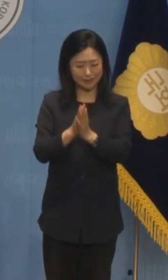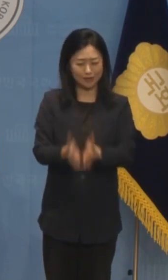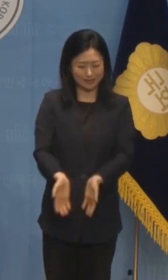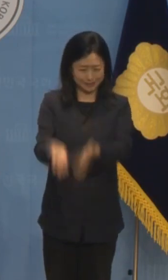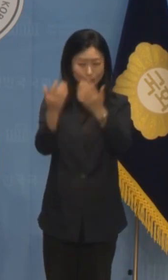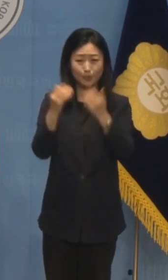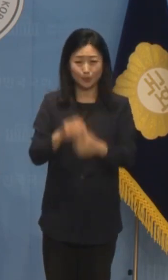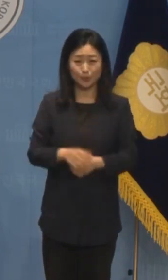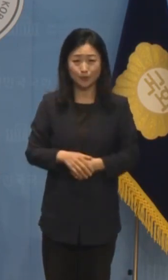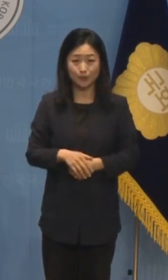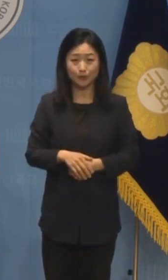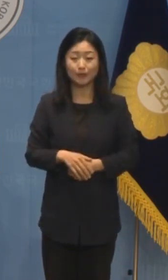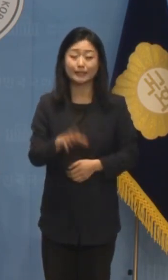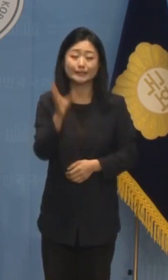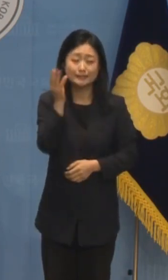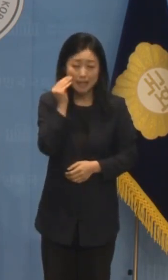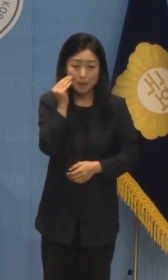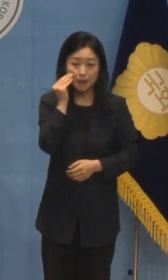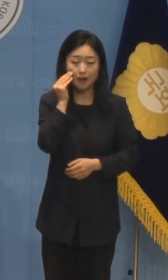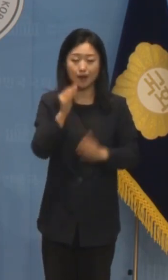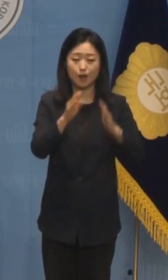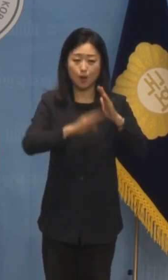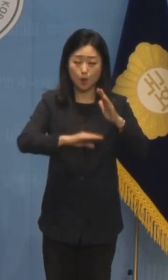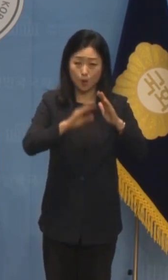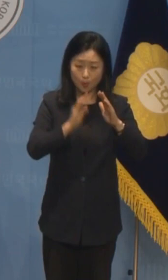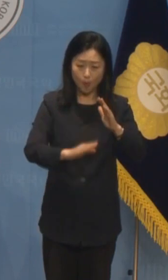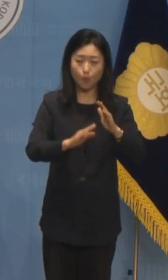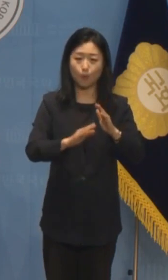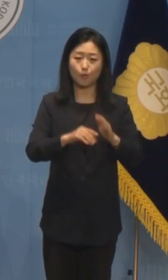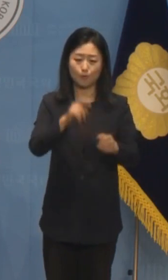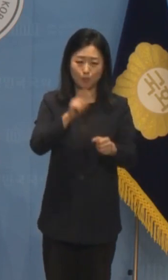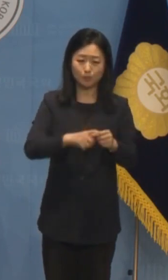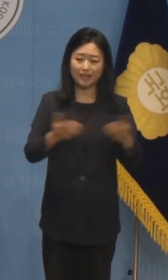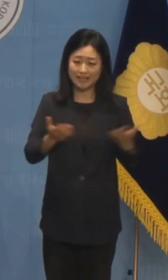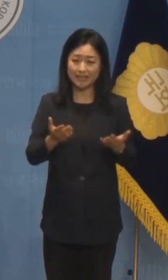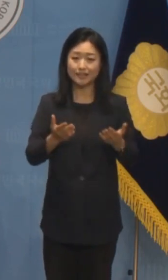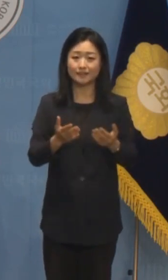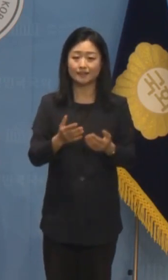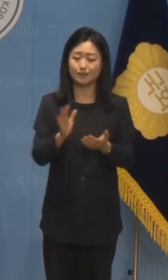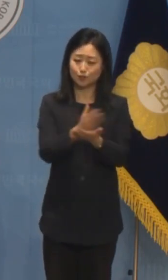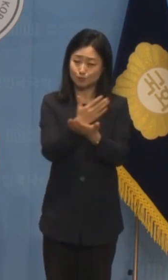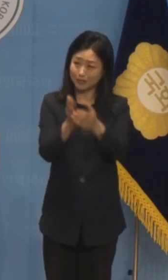하시고 부디 공사라도 구별하는 어른이 되길 바랍니다.